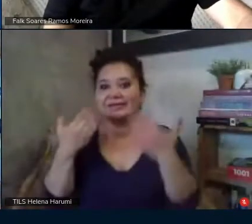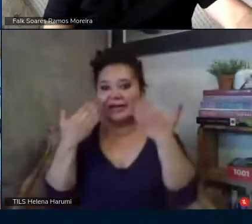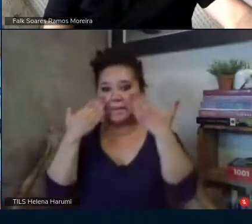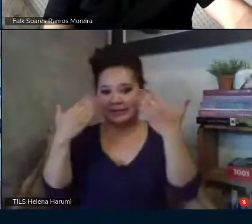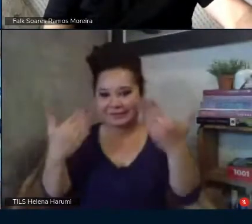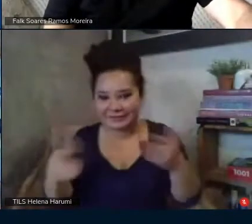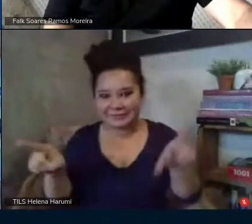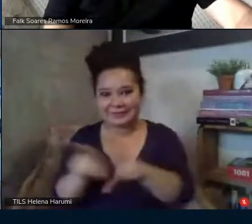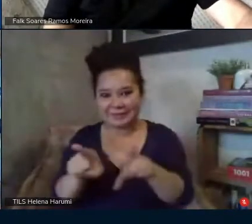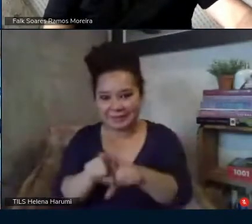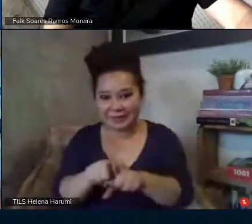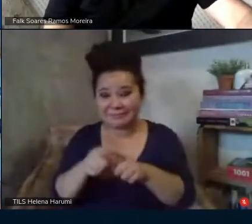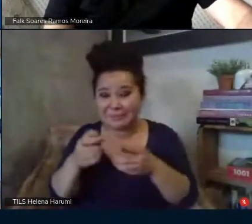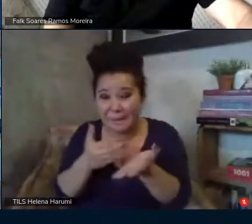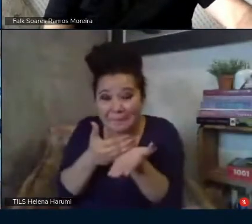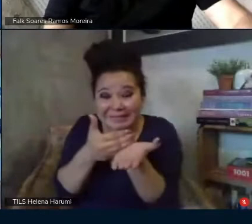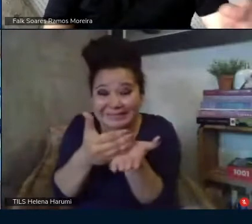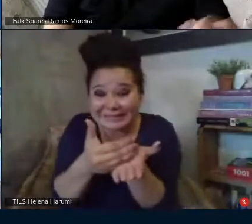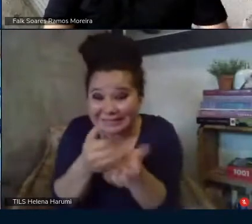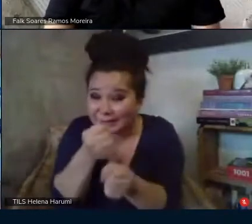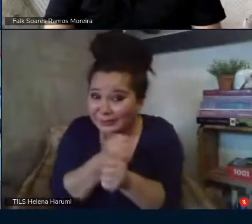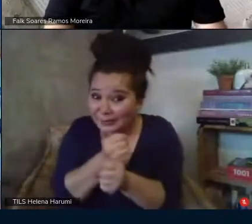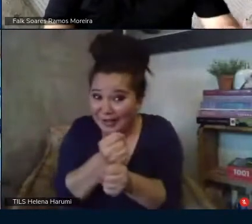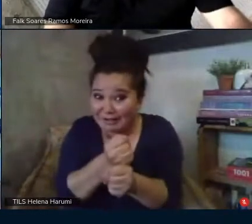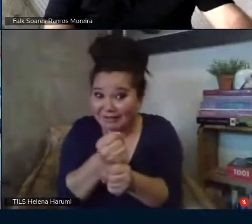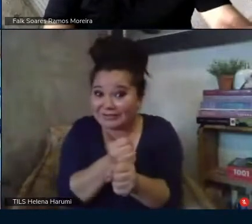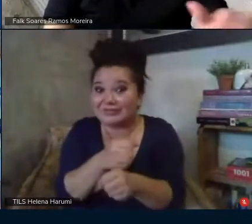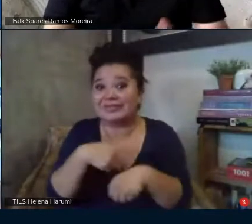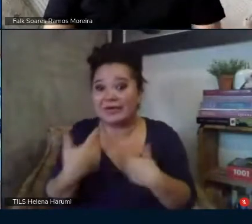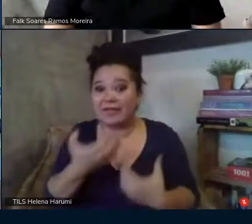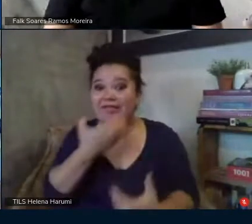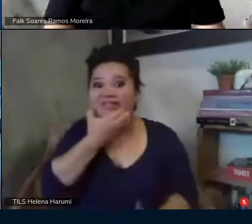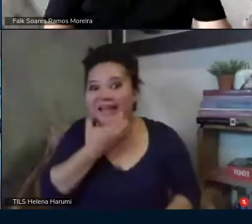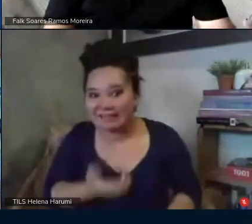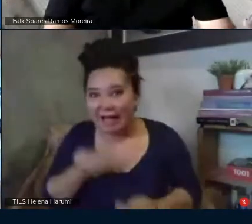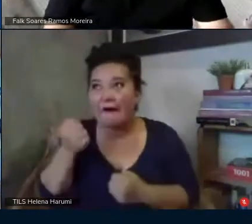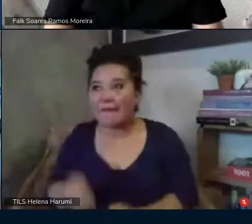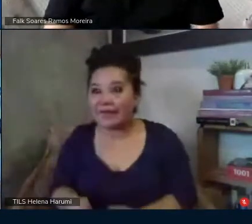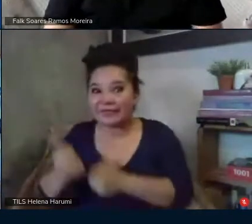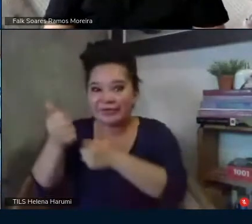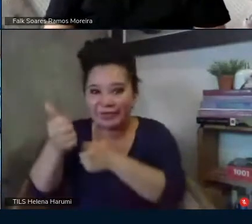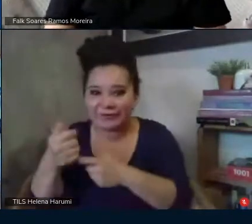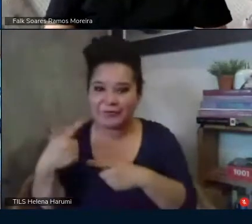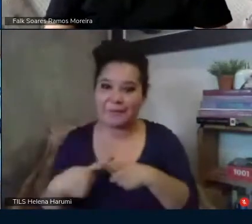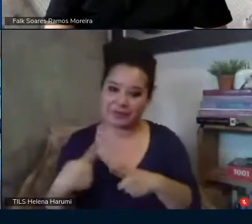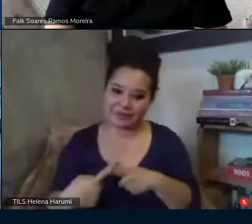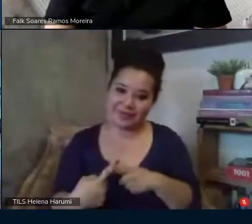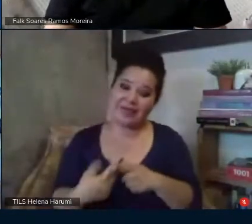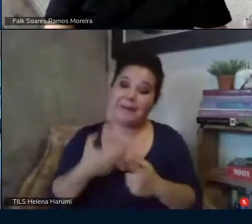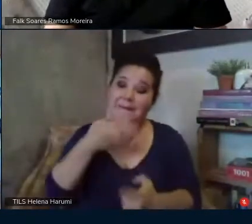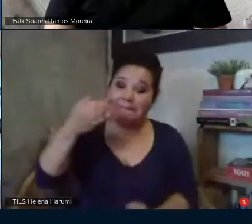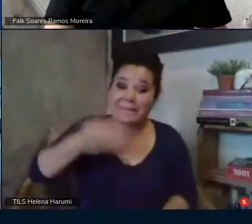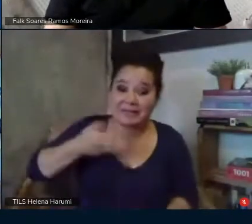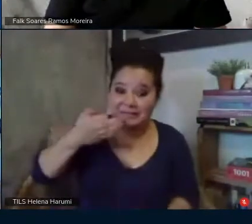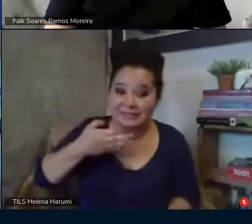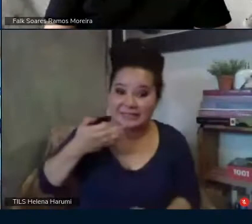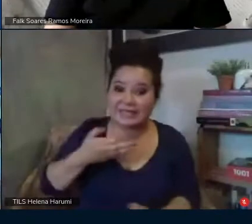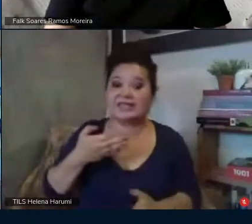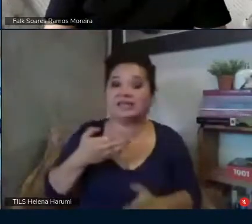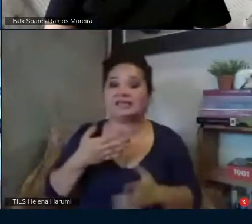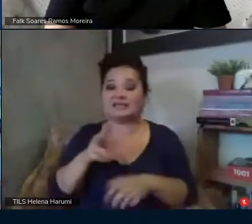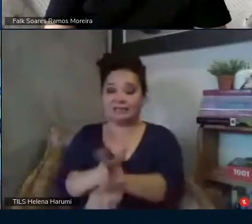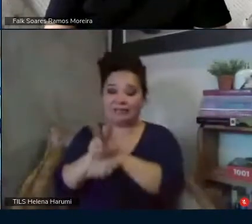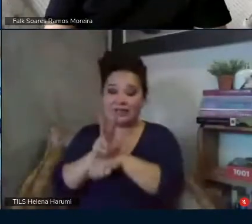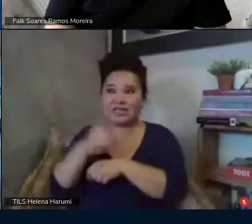no dia 5 de janeiro. E Messias defendeu, não era para defender no dia 26 de dezembro, 25 de